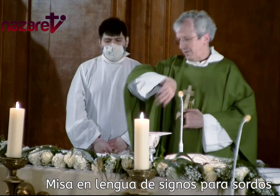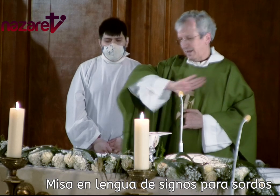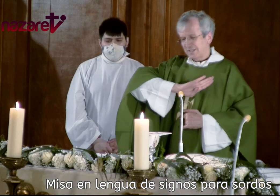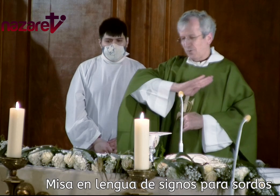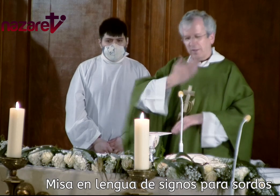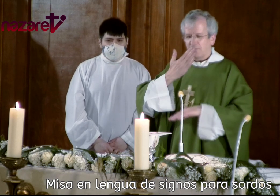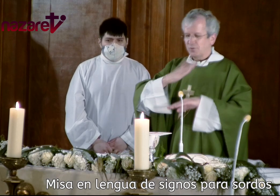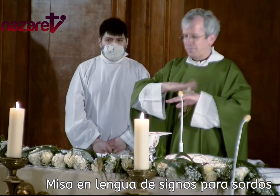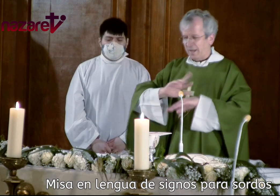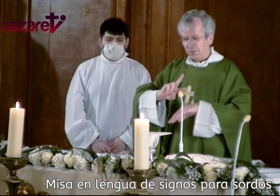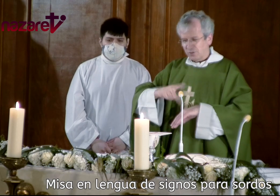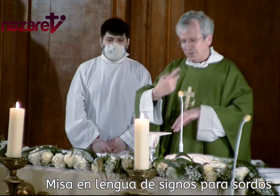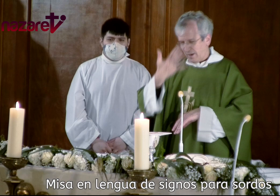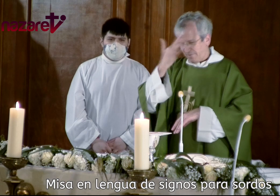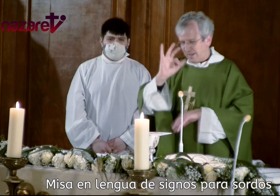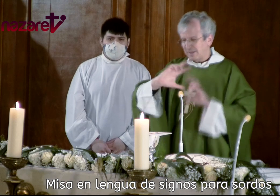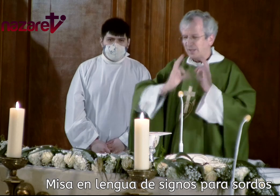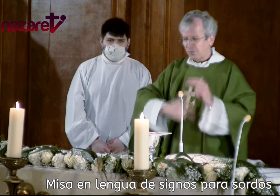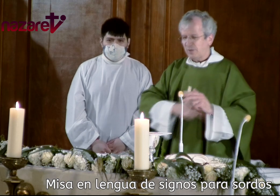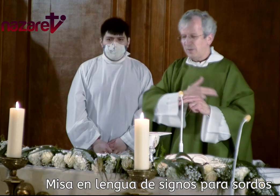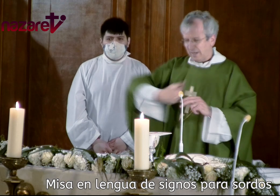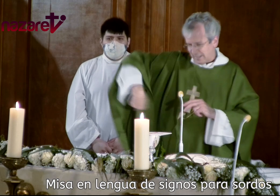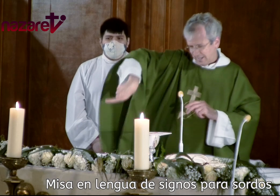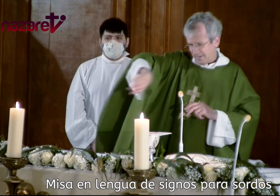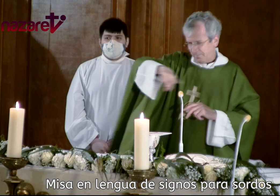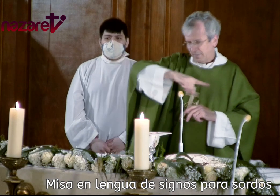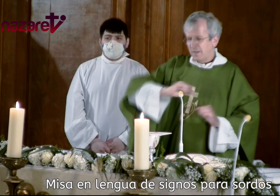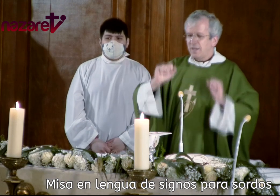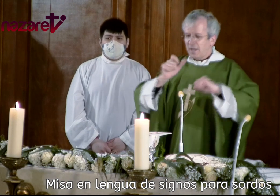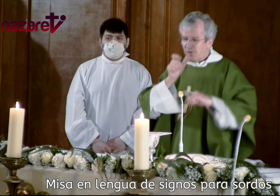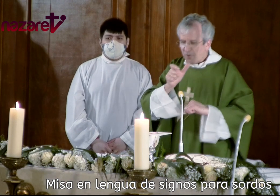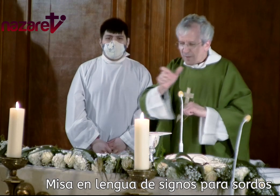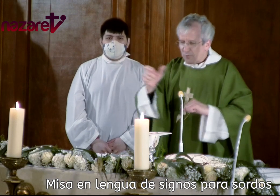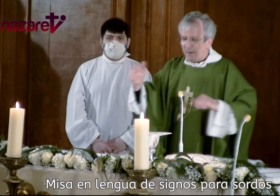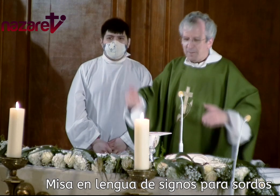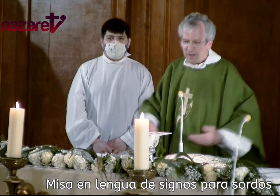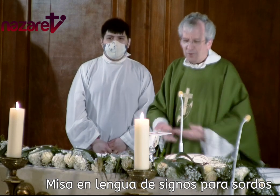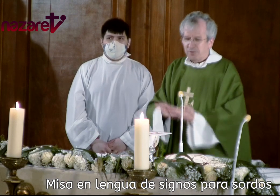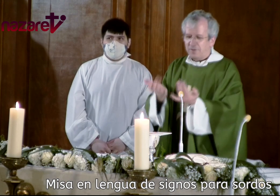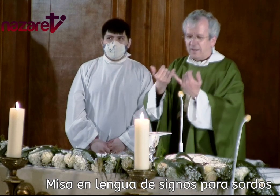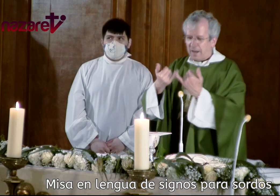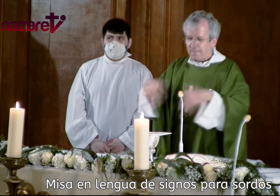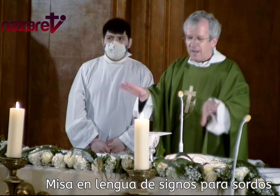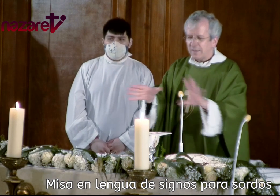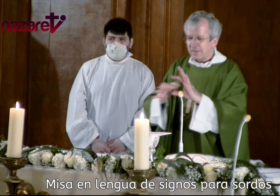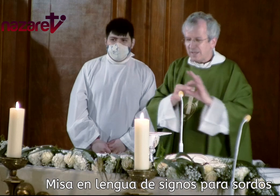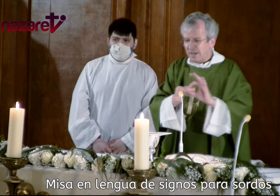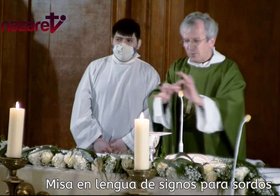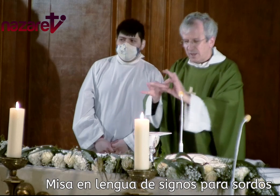tengas en cuenta nuestros pecados sino la fe de toda tu iglesia y conforme a tu palabra concede la paz y la unidad